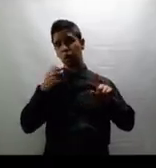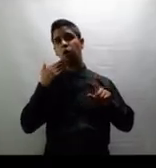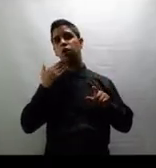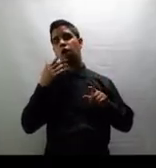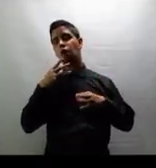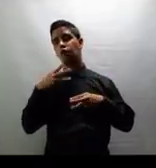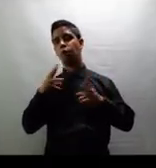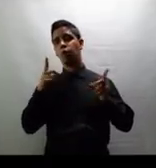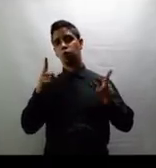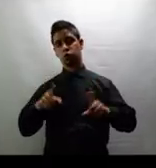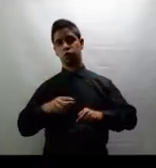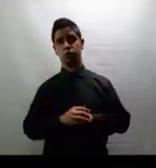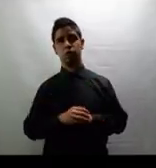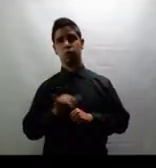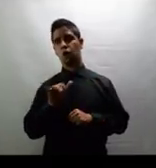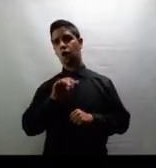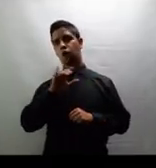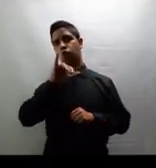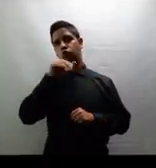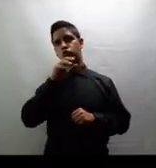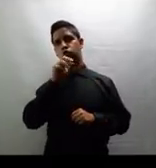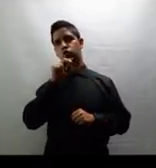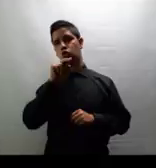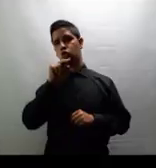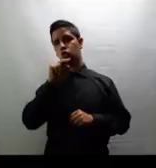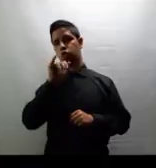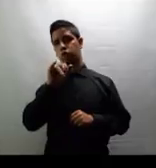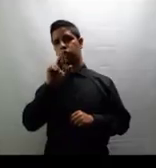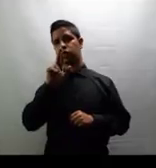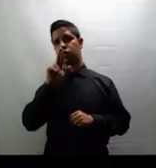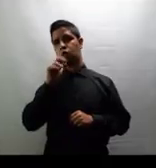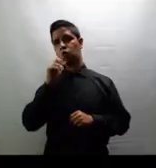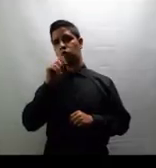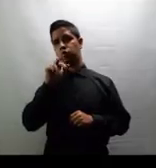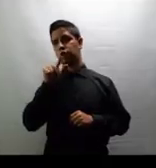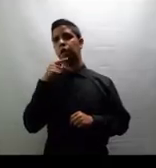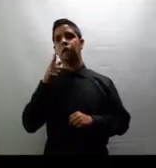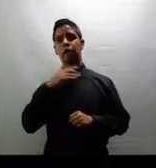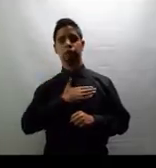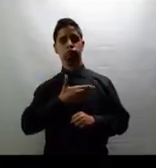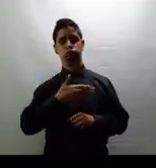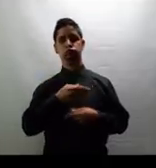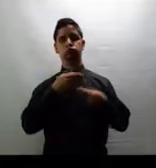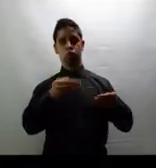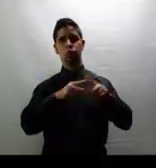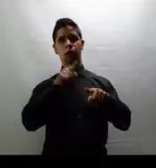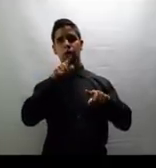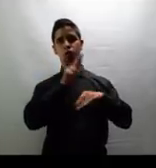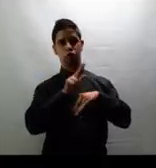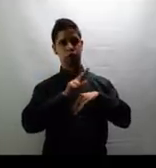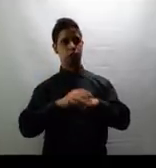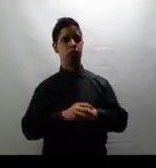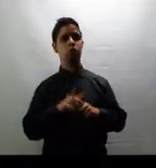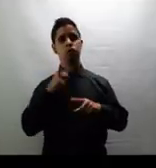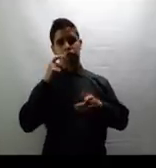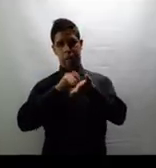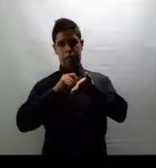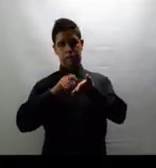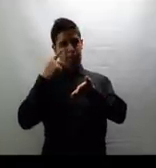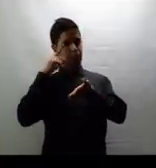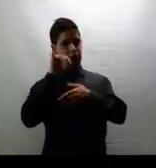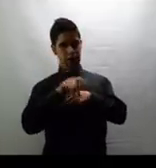la manera en el caso de johnny rodríguez que escribió sal de arriba si él lo sería eso fue concebida con la